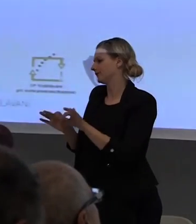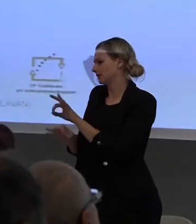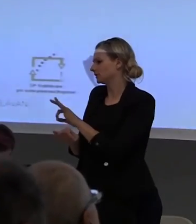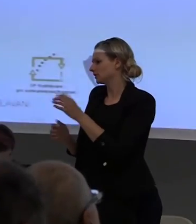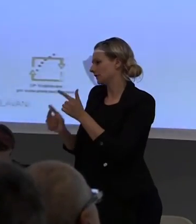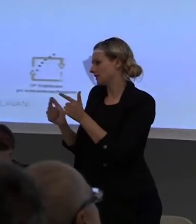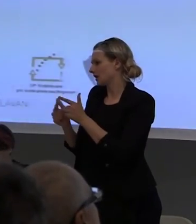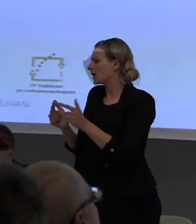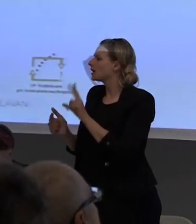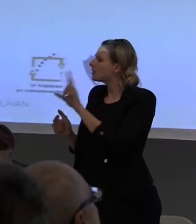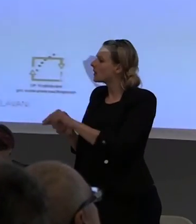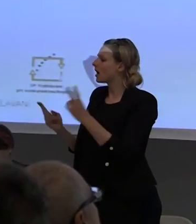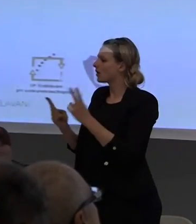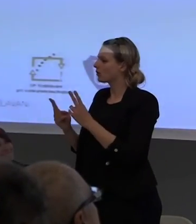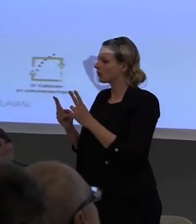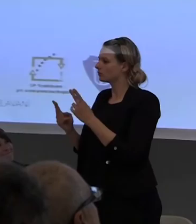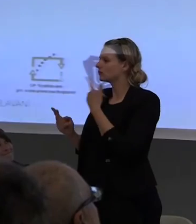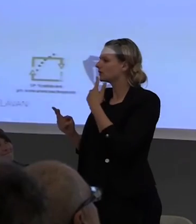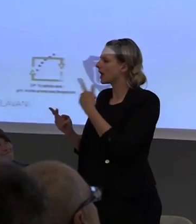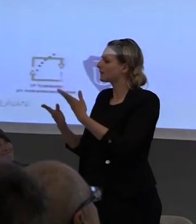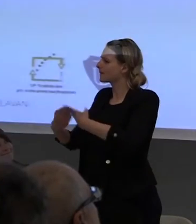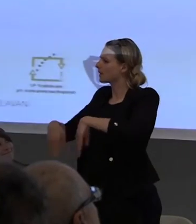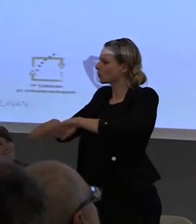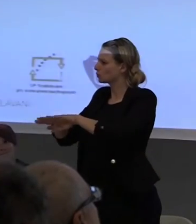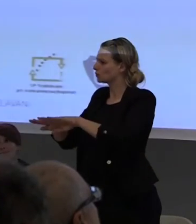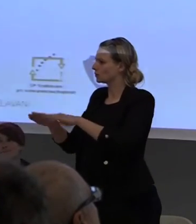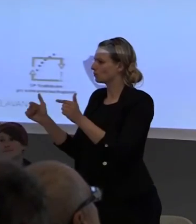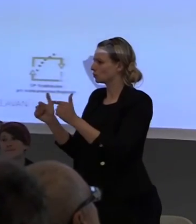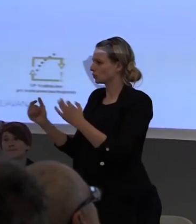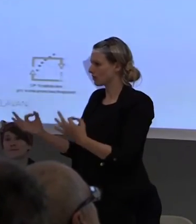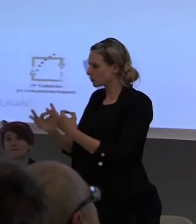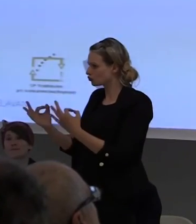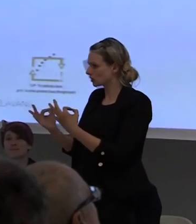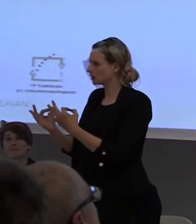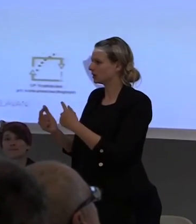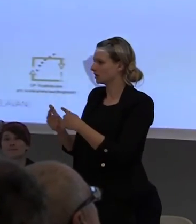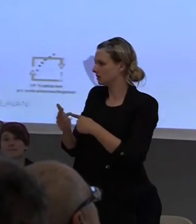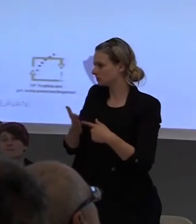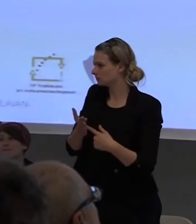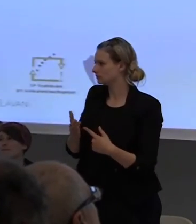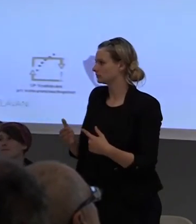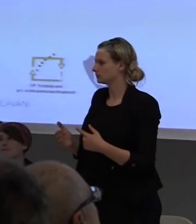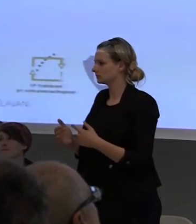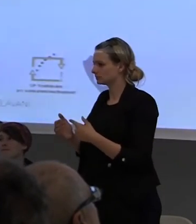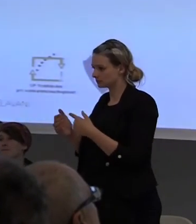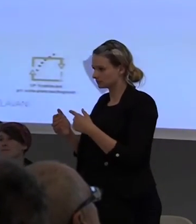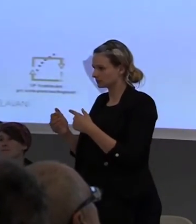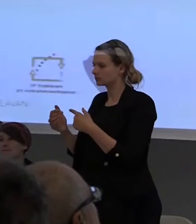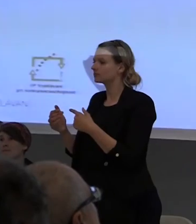podrobně popsáno. Smysl novely nastínil pan docent, my jsme